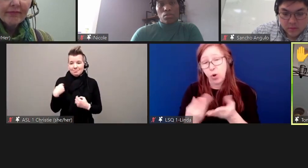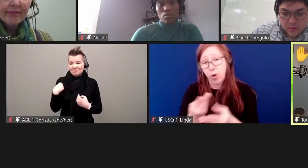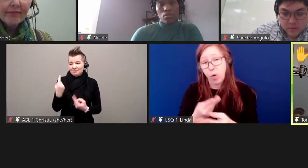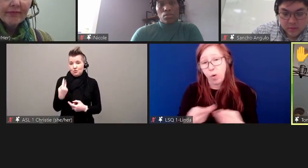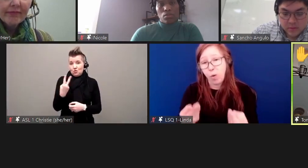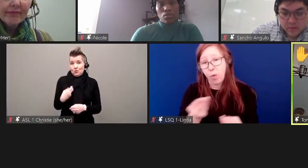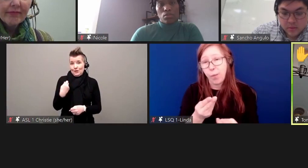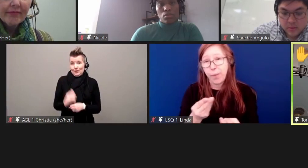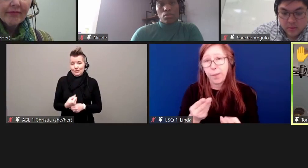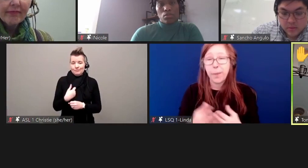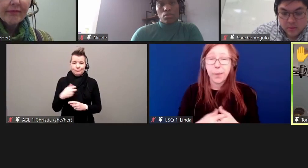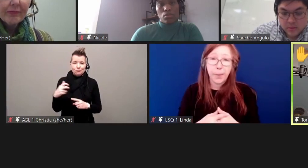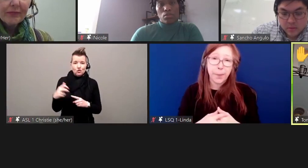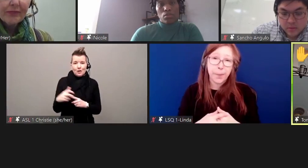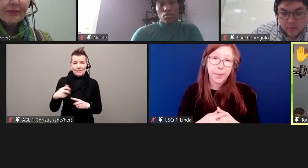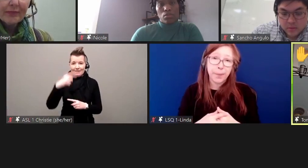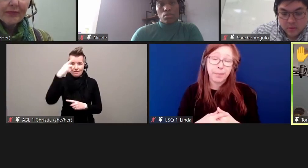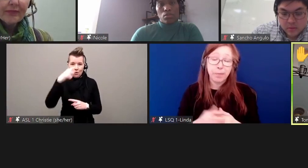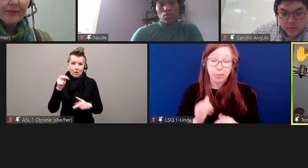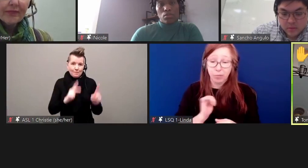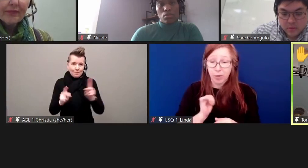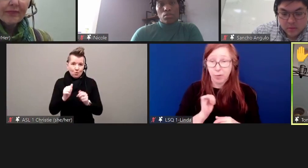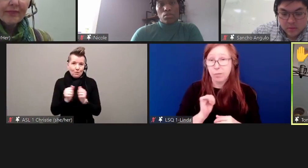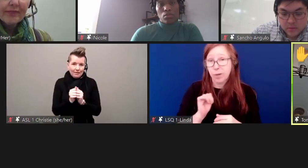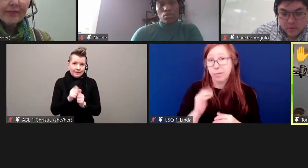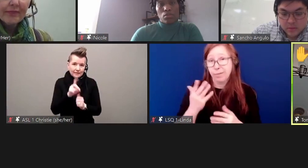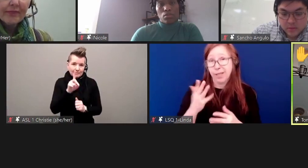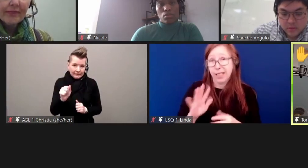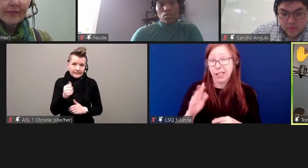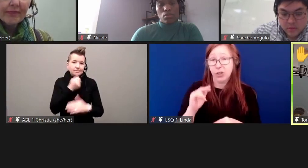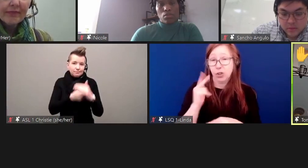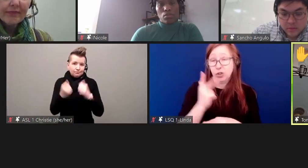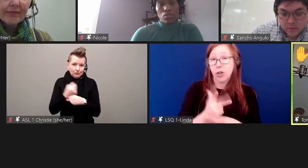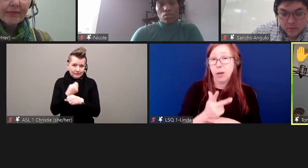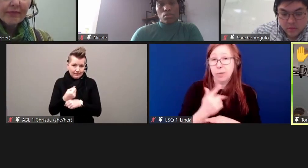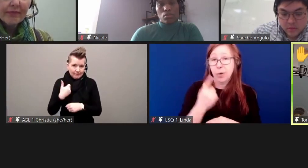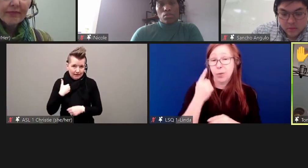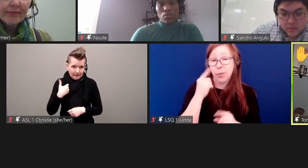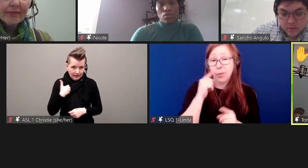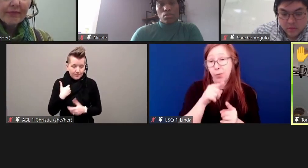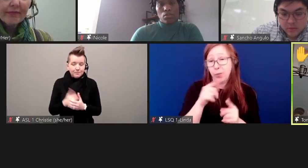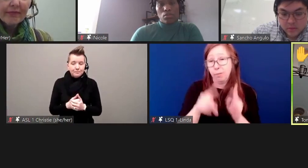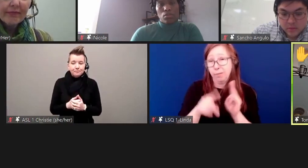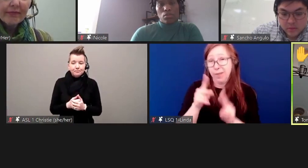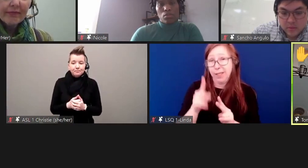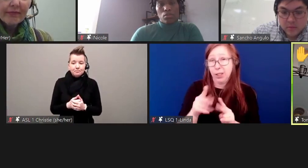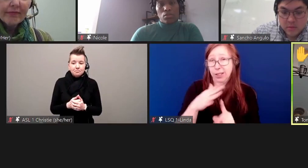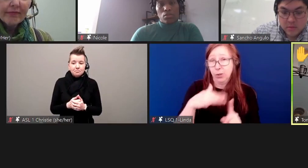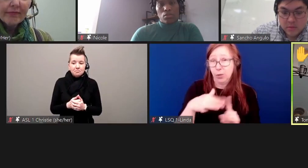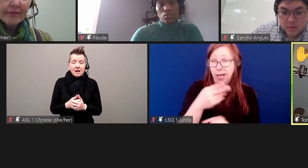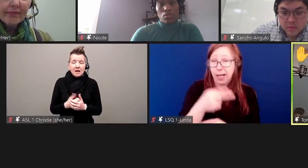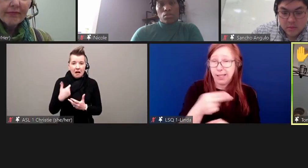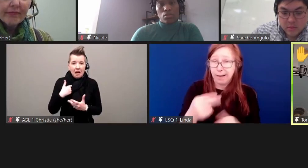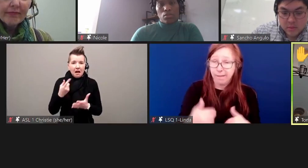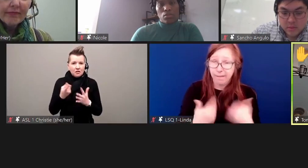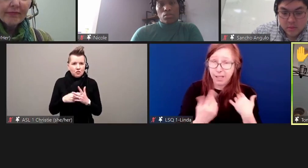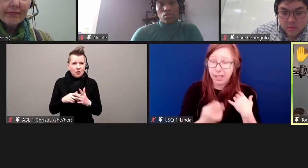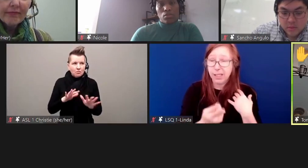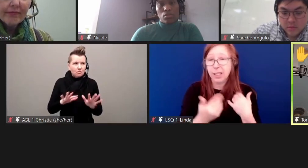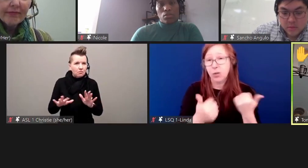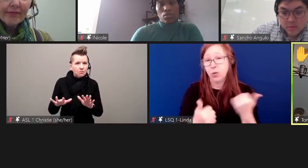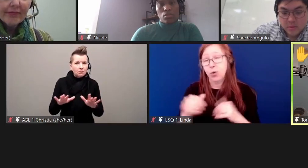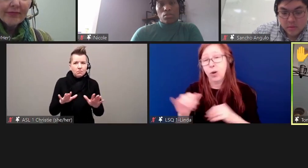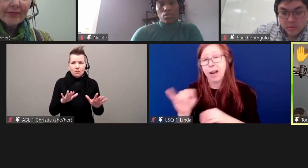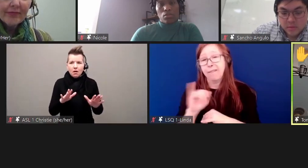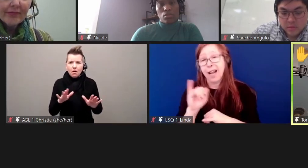après avoir été un champion pour les personnes en situation de handicap ou d'invalidité à